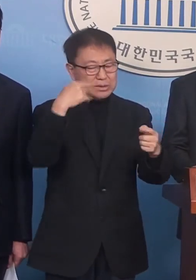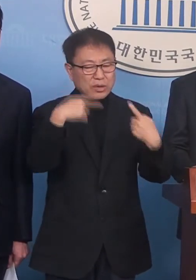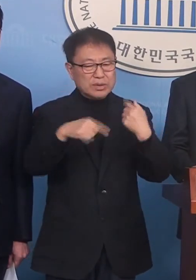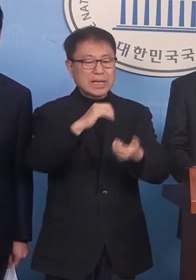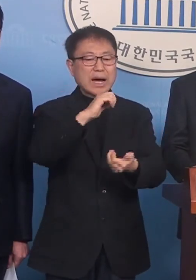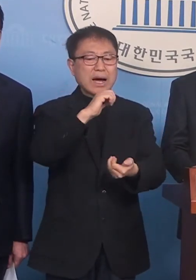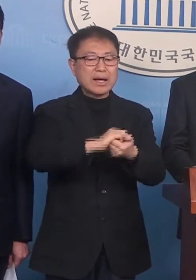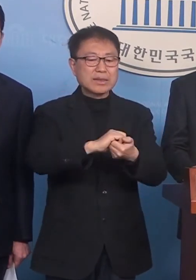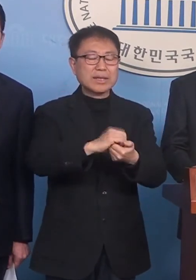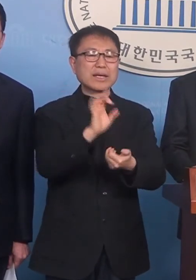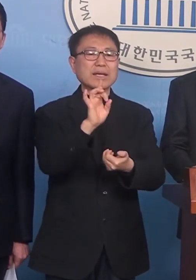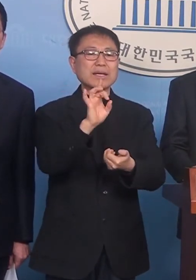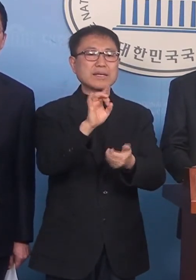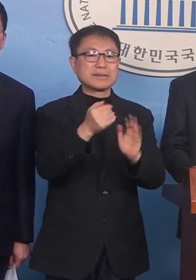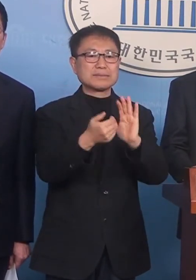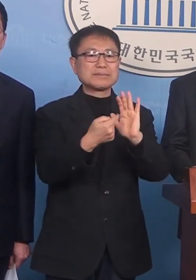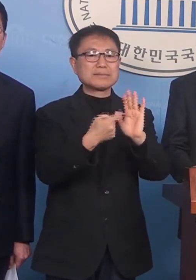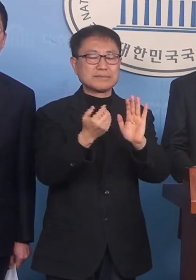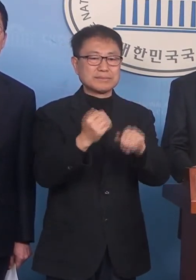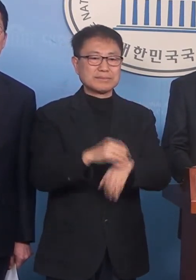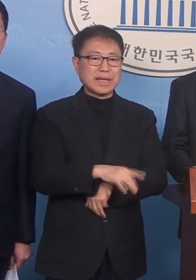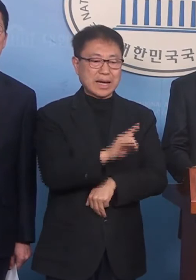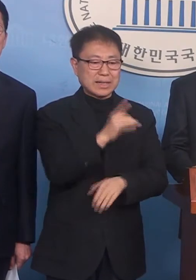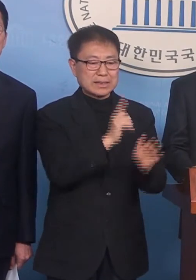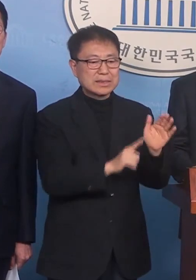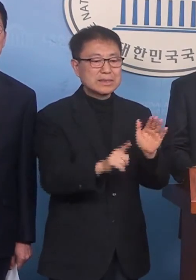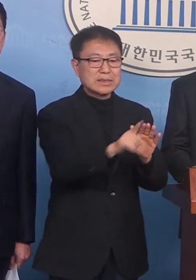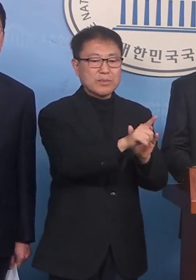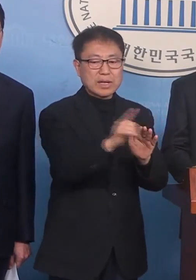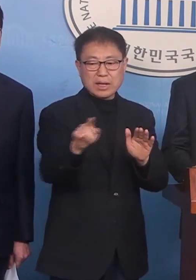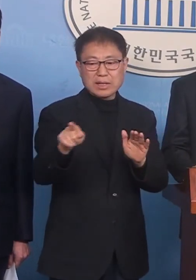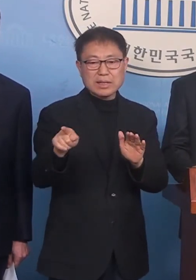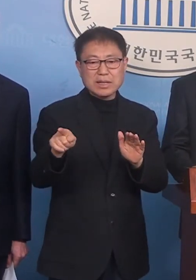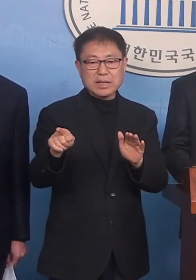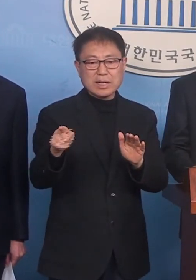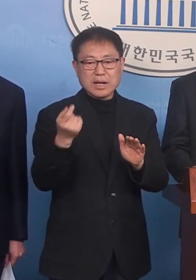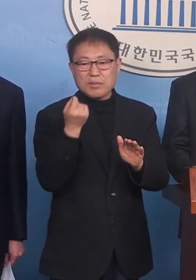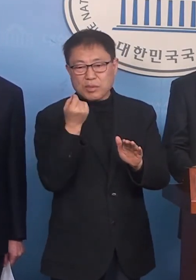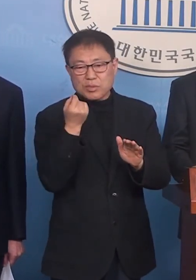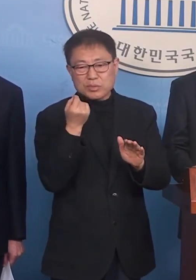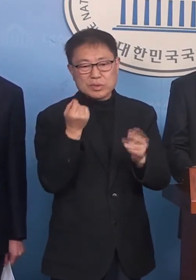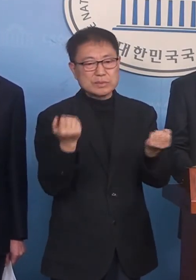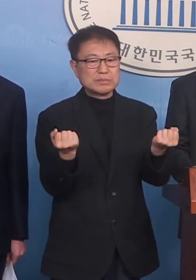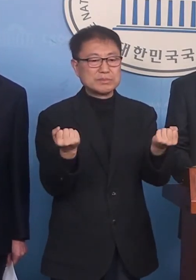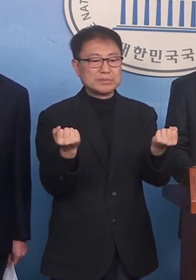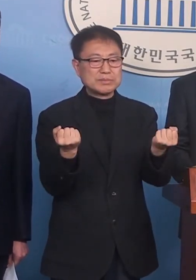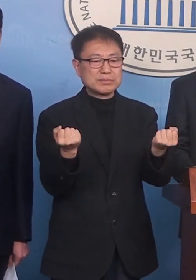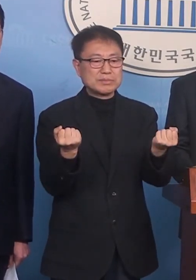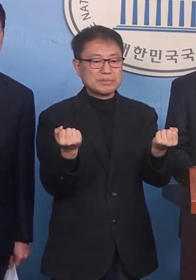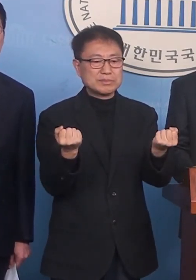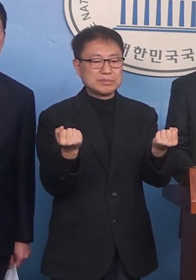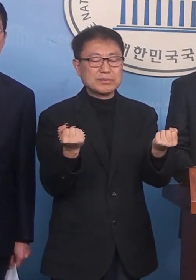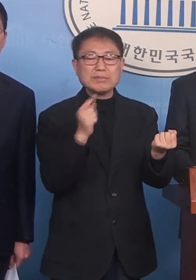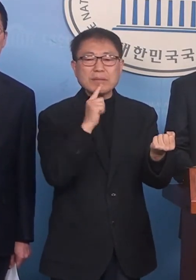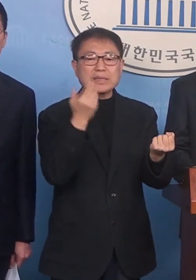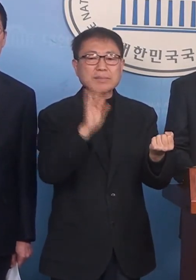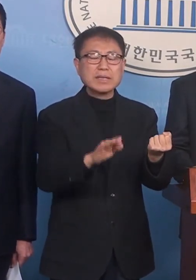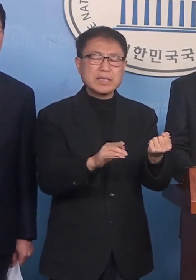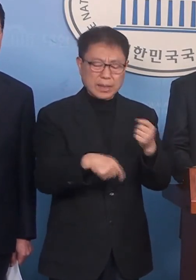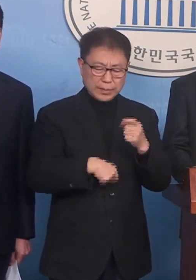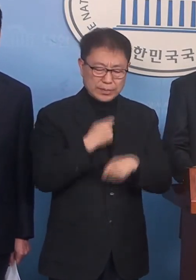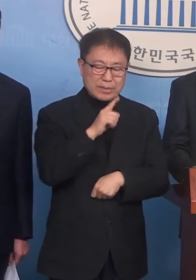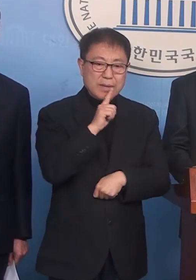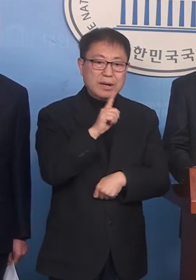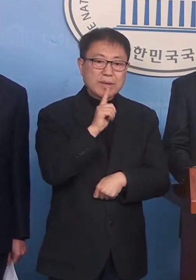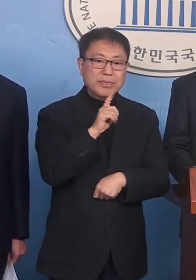여실히 보여줬습니다. 한쪽은 진보, 다른 한쪽은 보수라고 하지만 사실대로